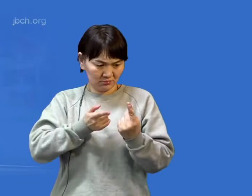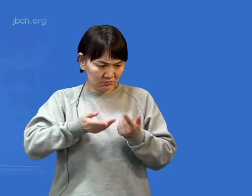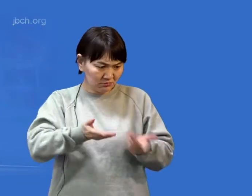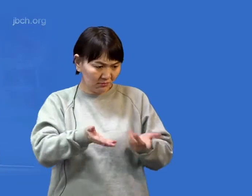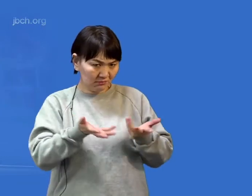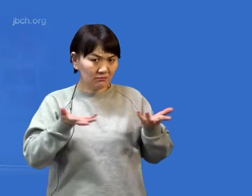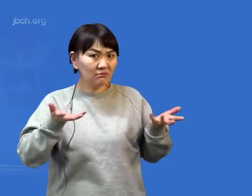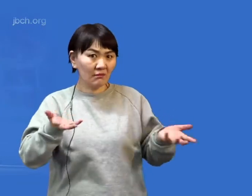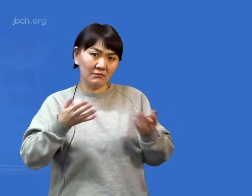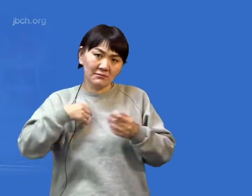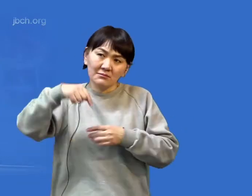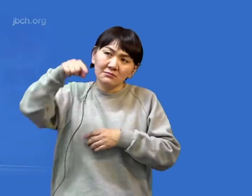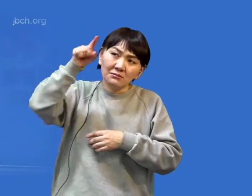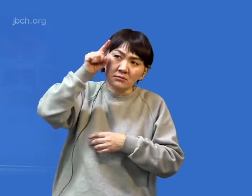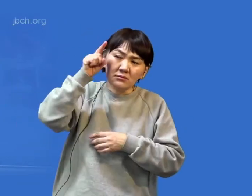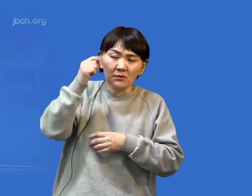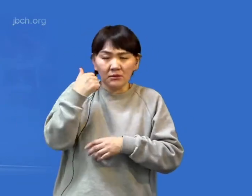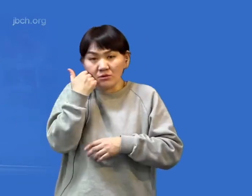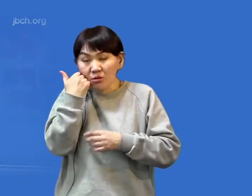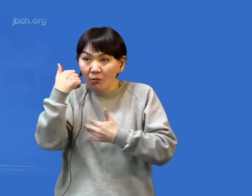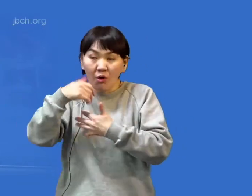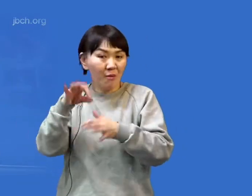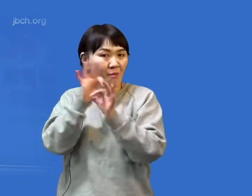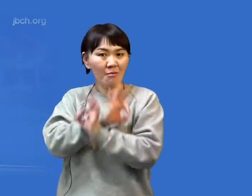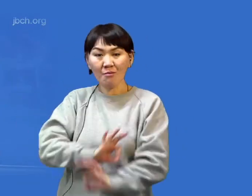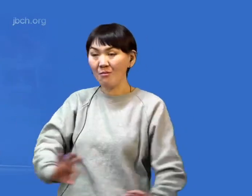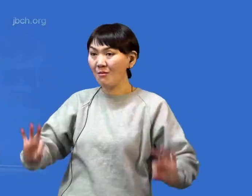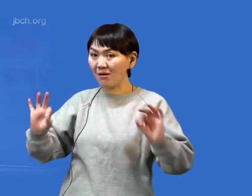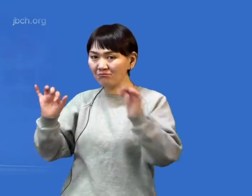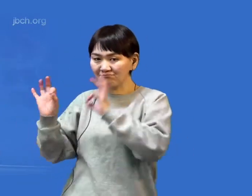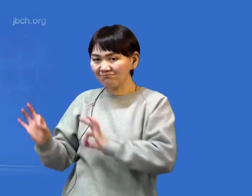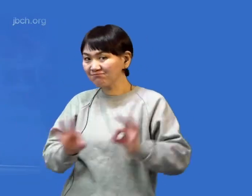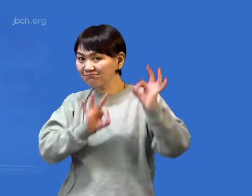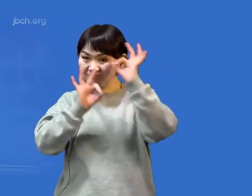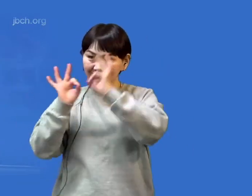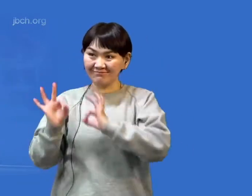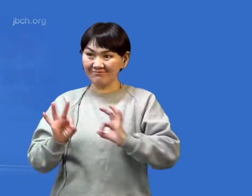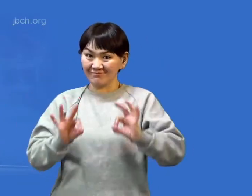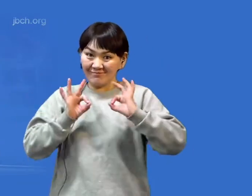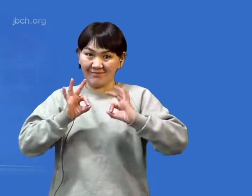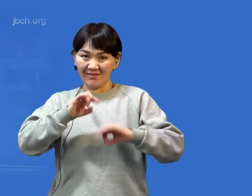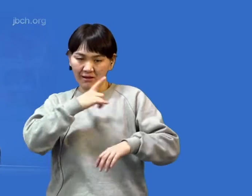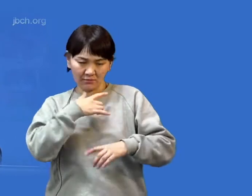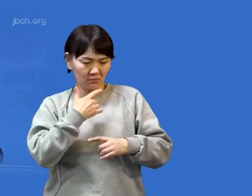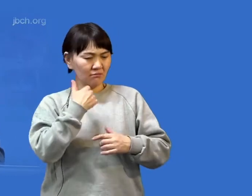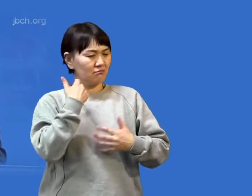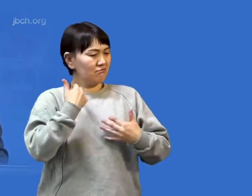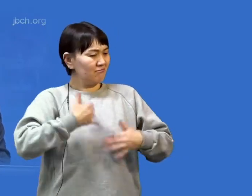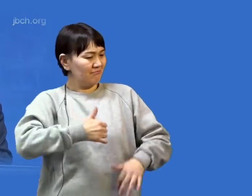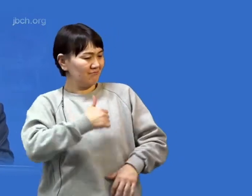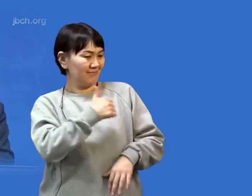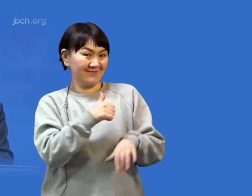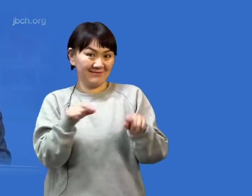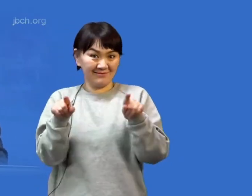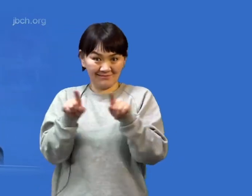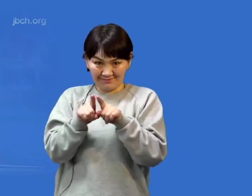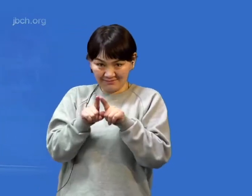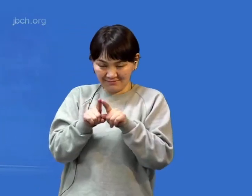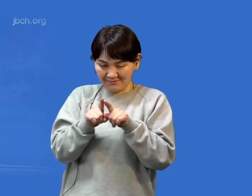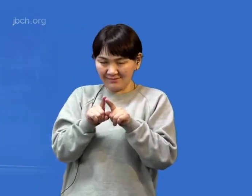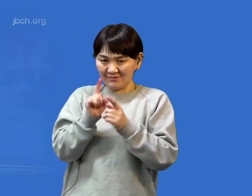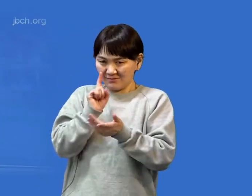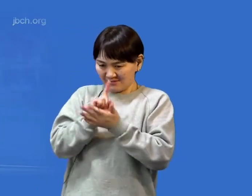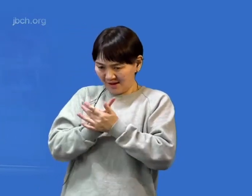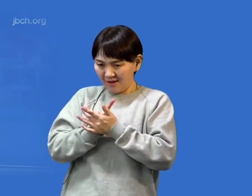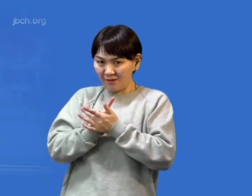зүйлгүйгээр магтаал алдрыг авах зохистой тийм хүн болох хэрэгтэй гэсэн үгийн дагуу эзнийг дахин